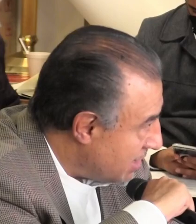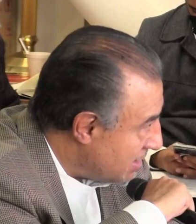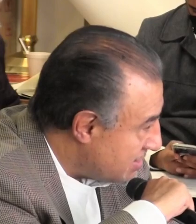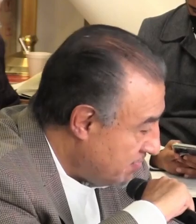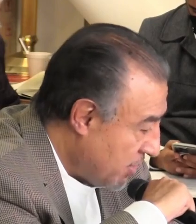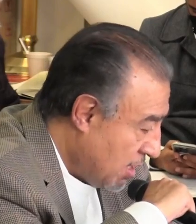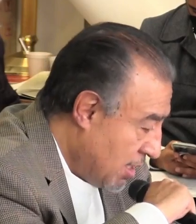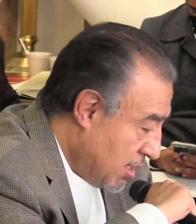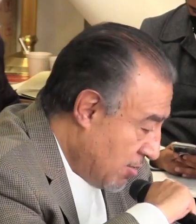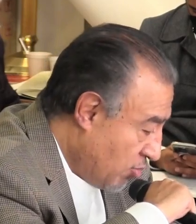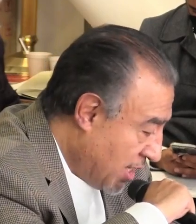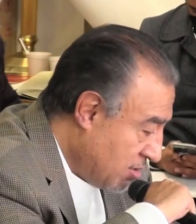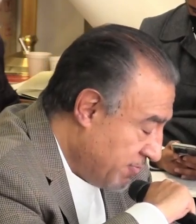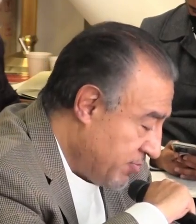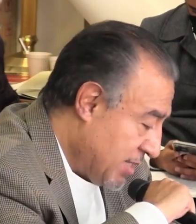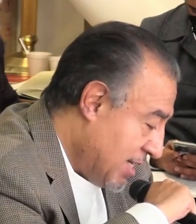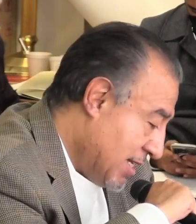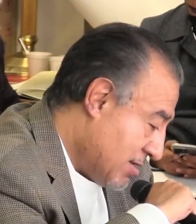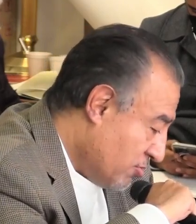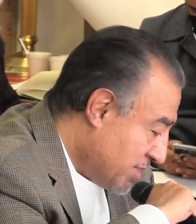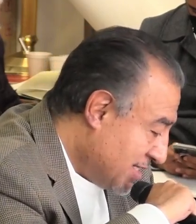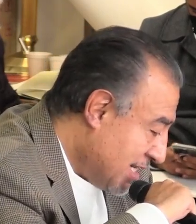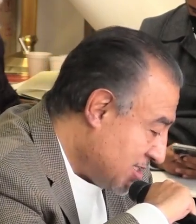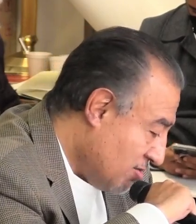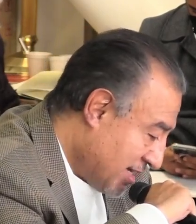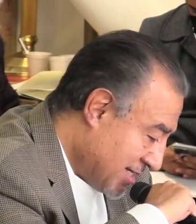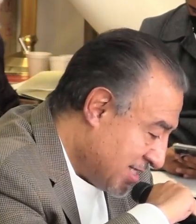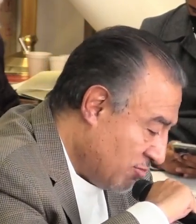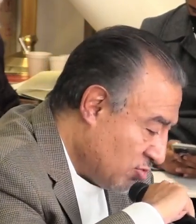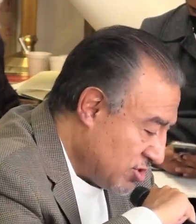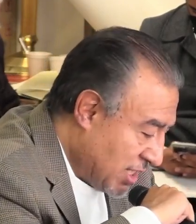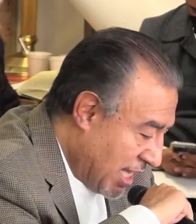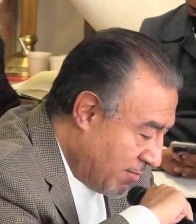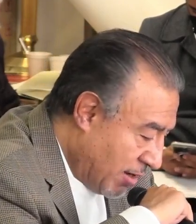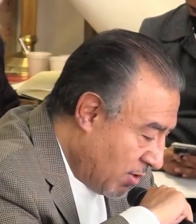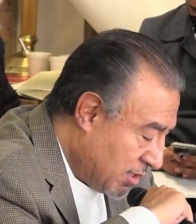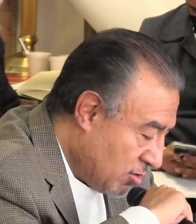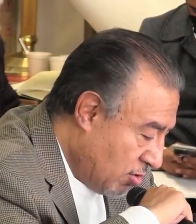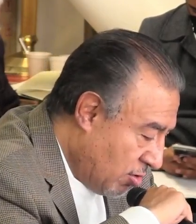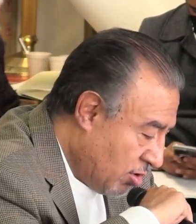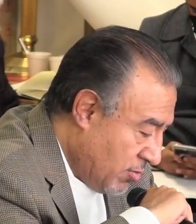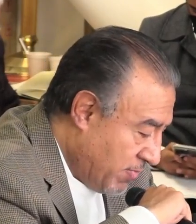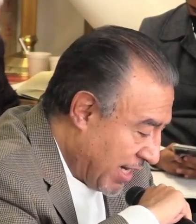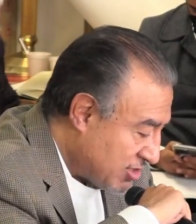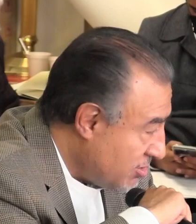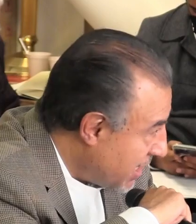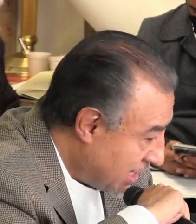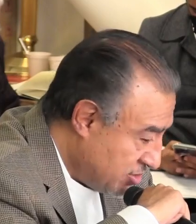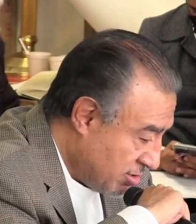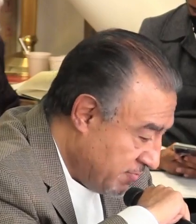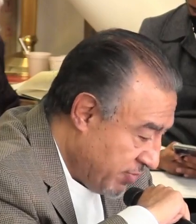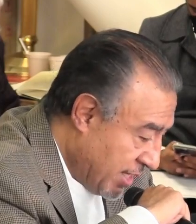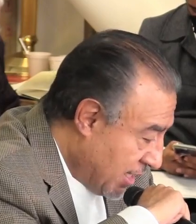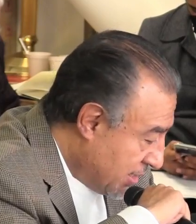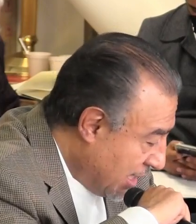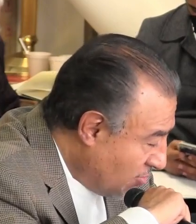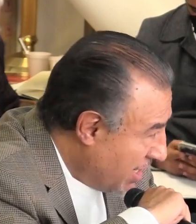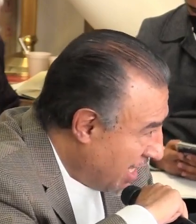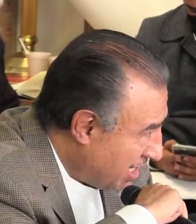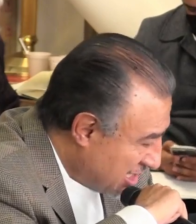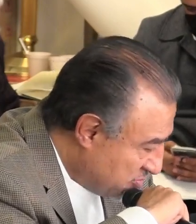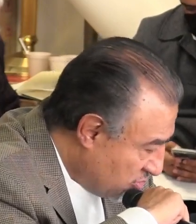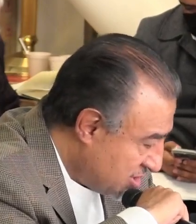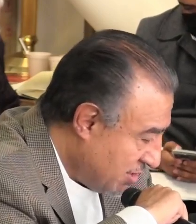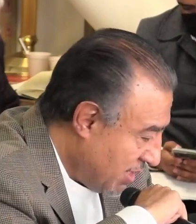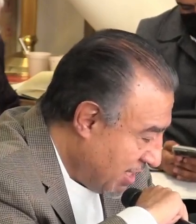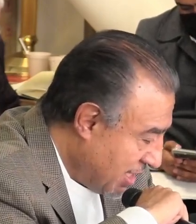sus habitantes. Por ello, el comité de selección que estamos evaluando hoy para su integración tiene